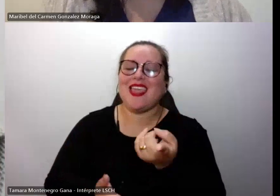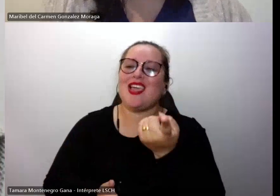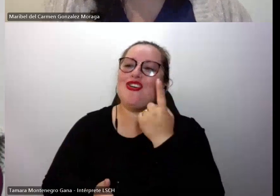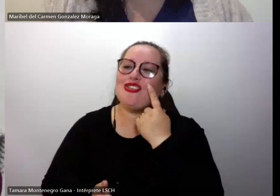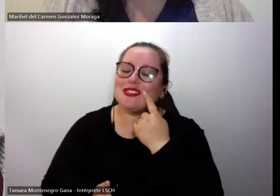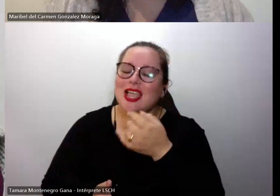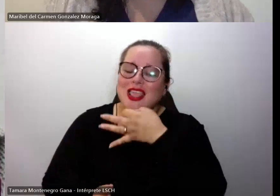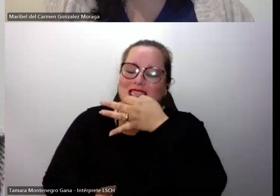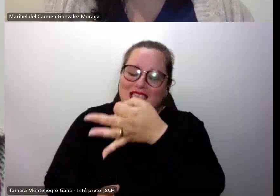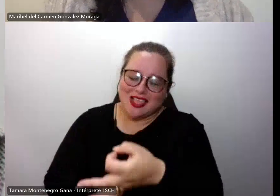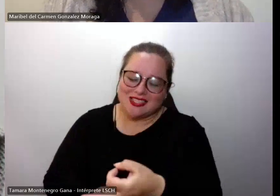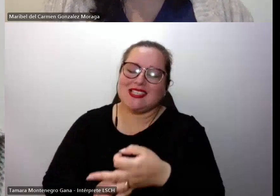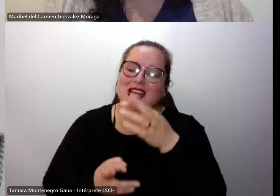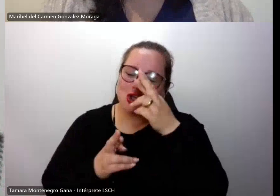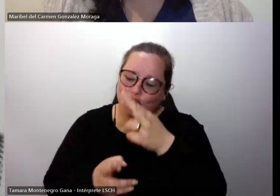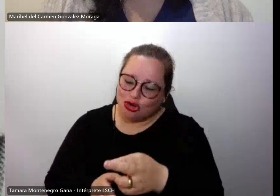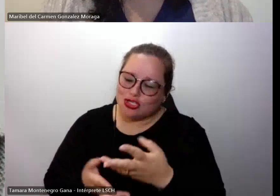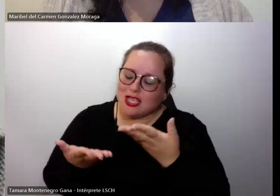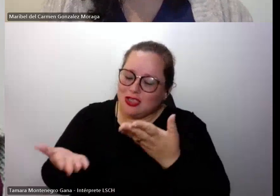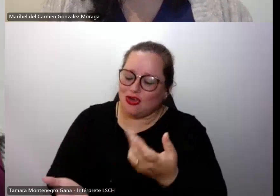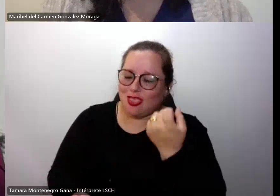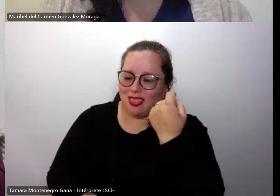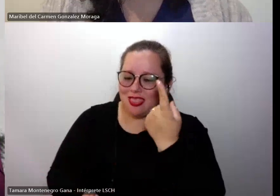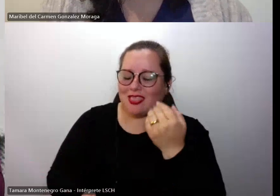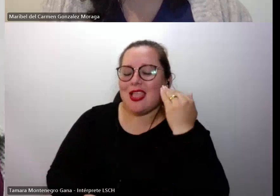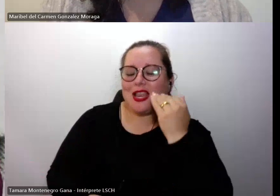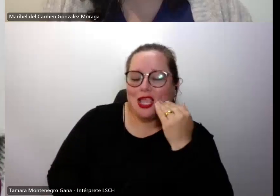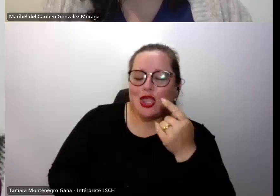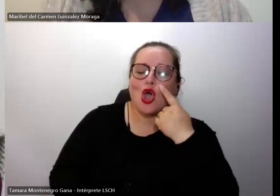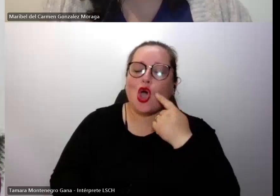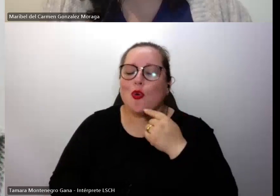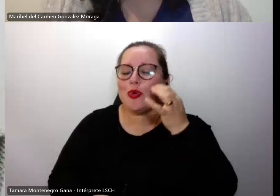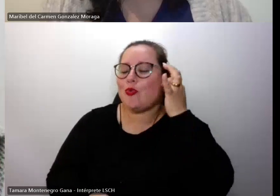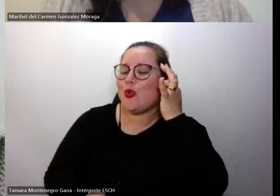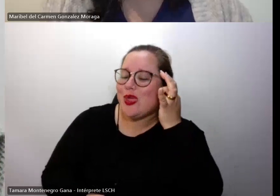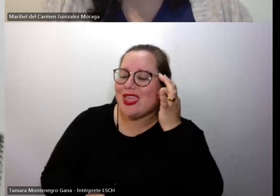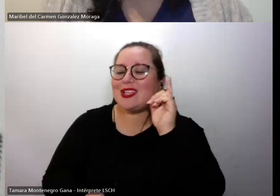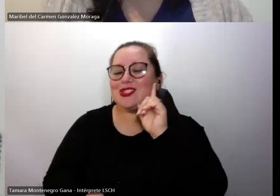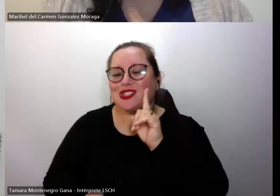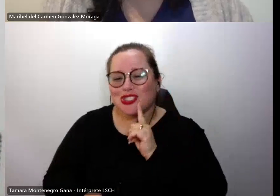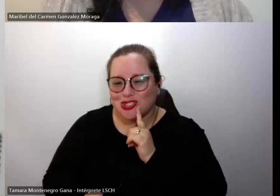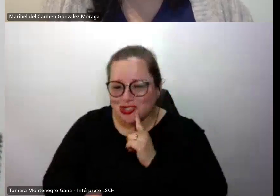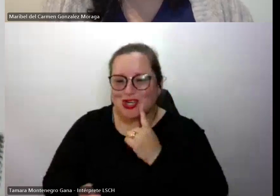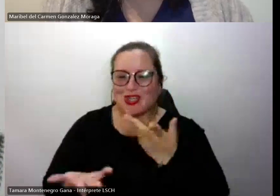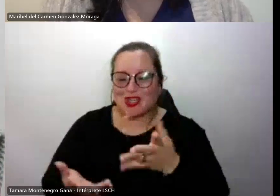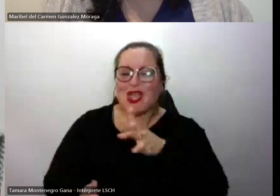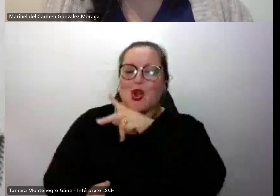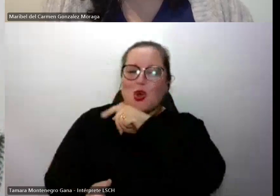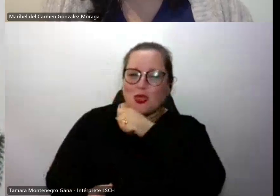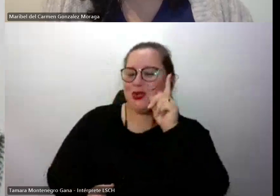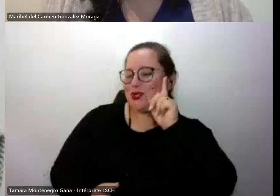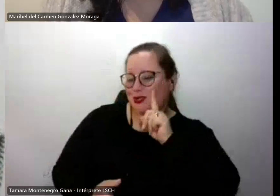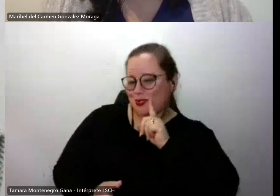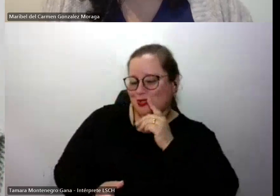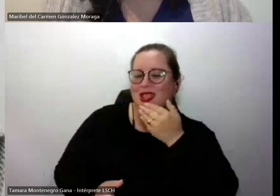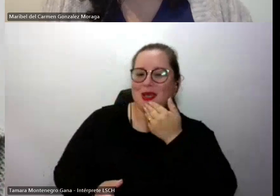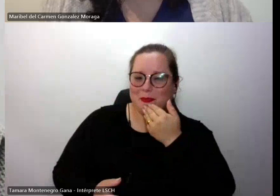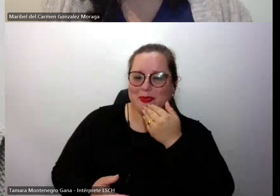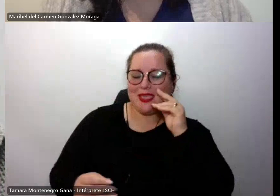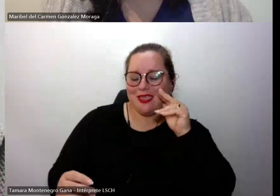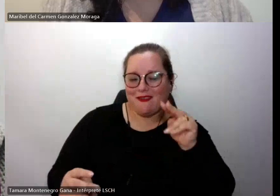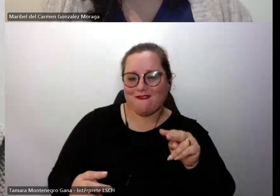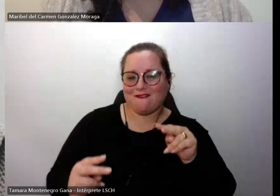de reconocerse en el otro de parte de los niños, niñas, jóvenes sordos, respecto de los adultos sordos que están presentes